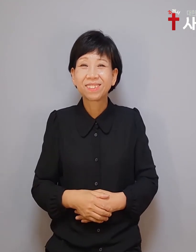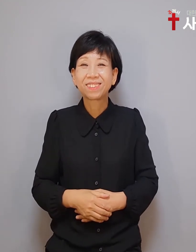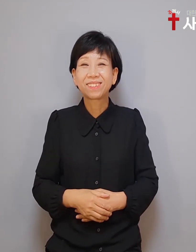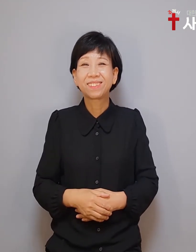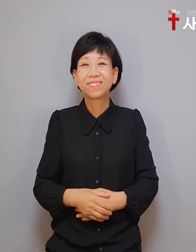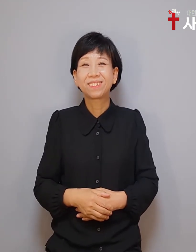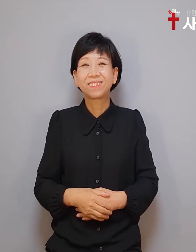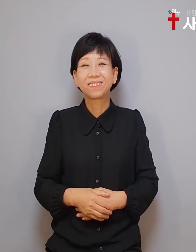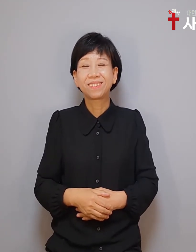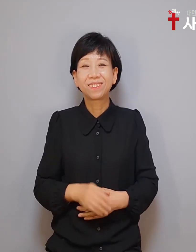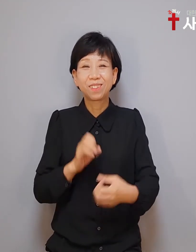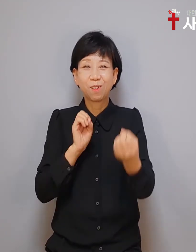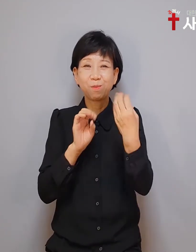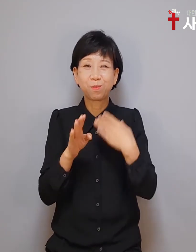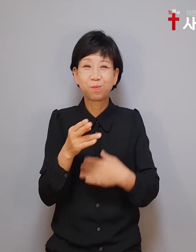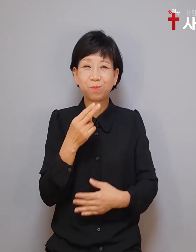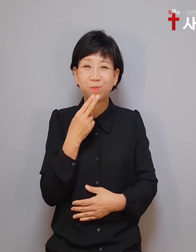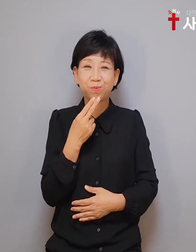아무 대답이 없으시네요.